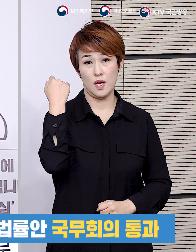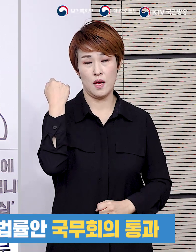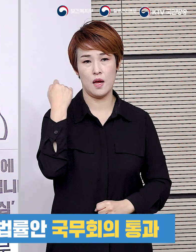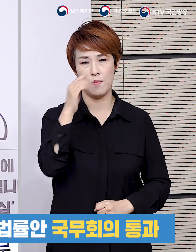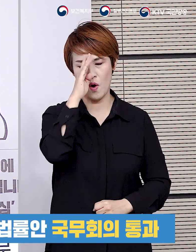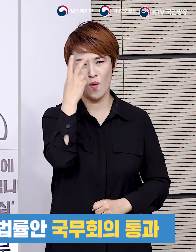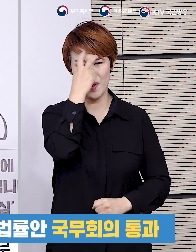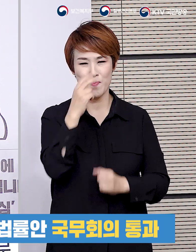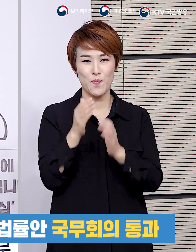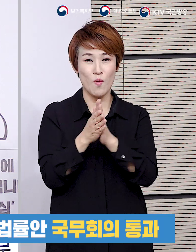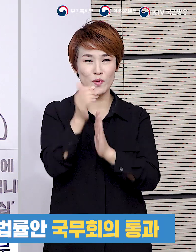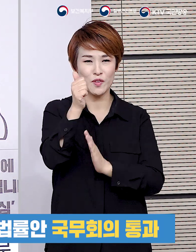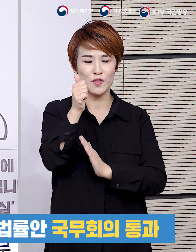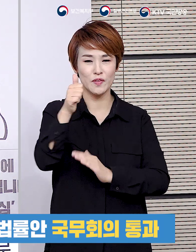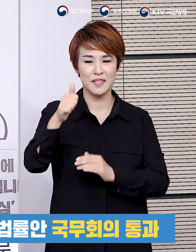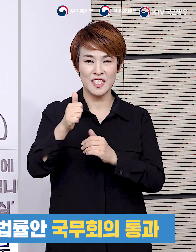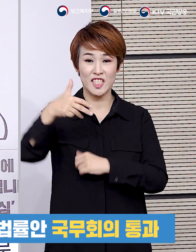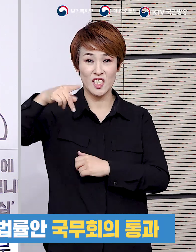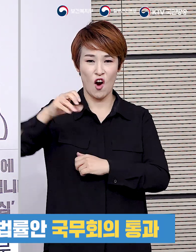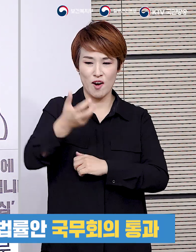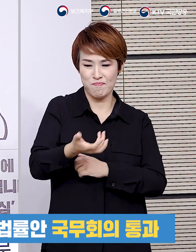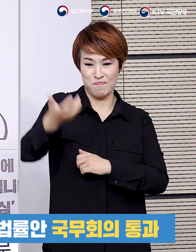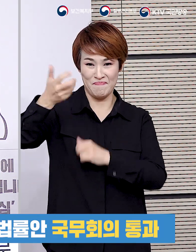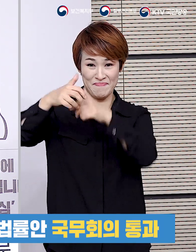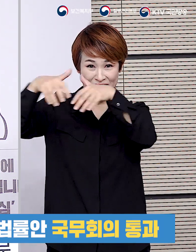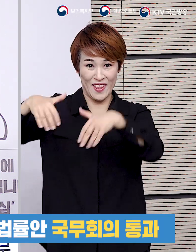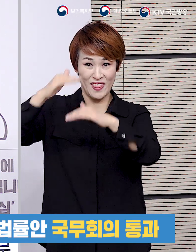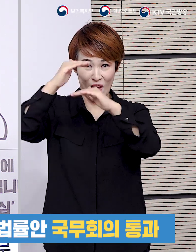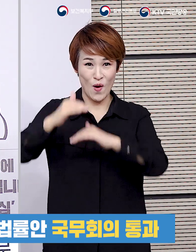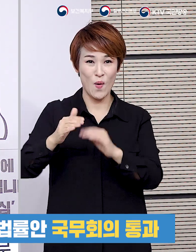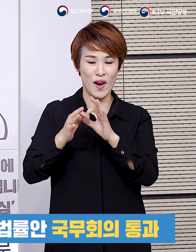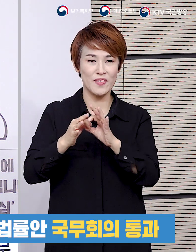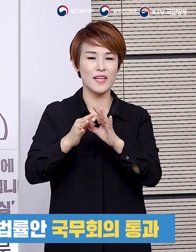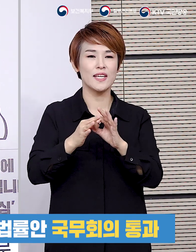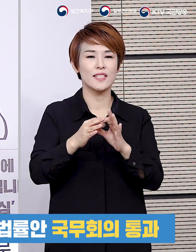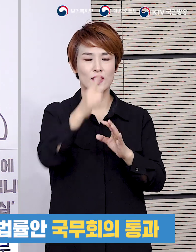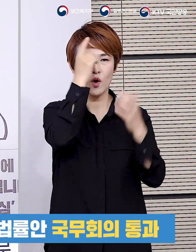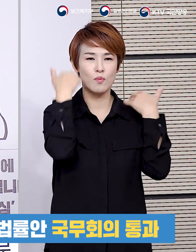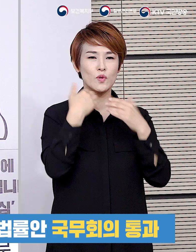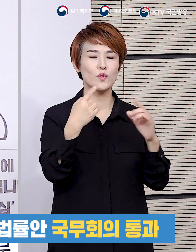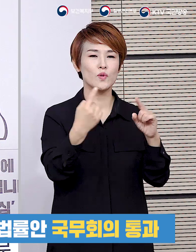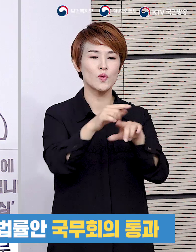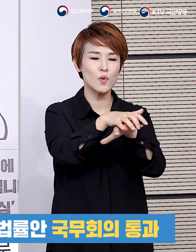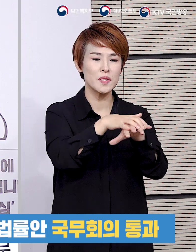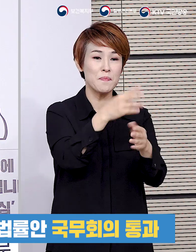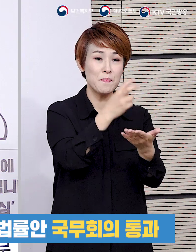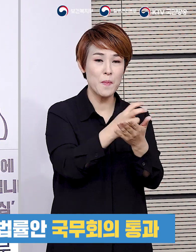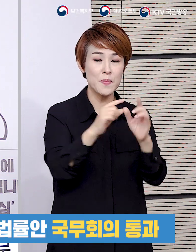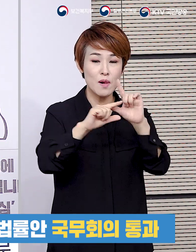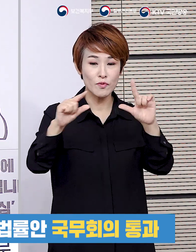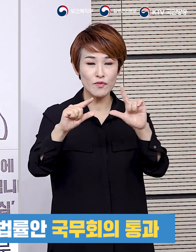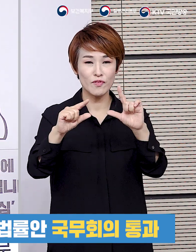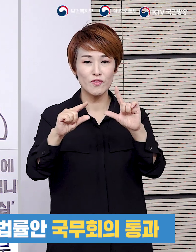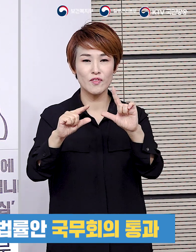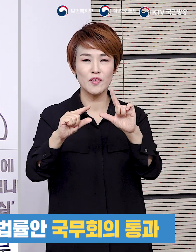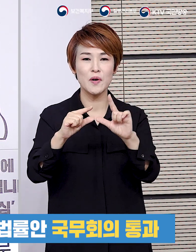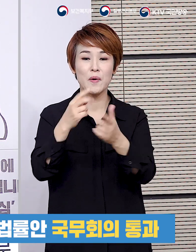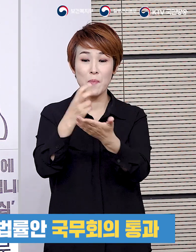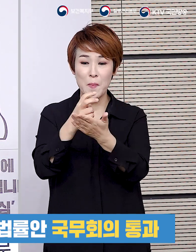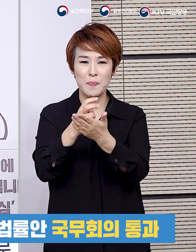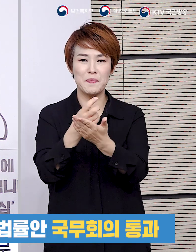어제 질병관리본부를 청으로 승격하는 내용을 담은 정부조직법 일부 개정 법률안이 국무회의를